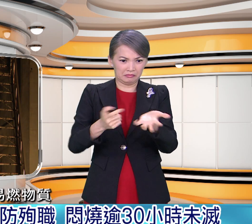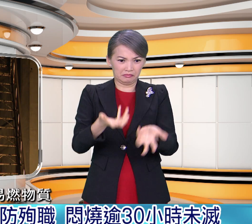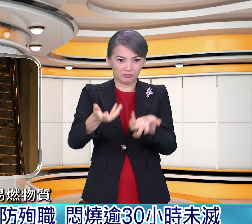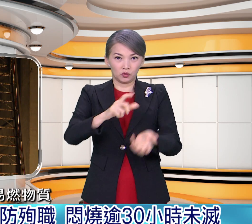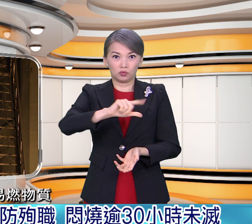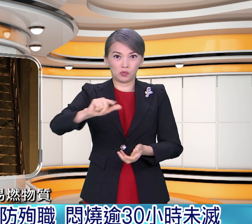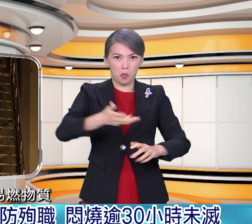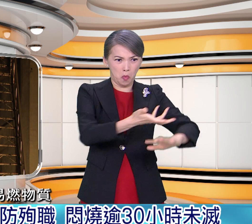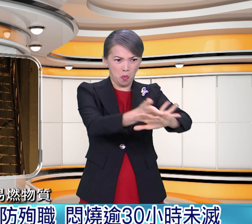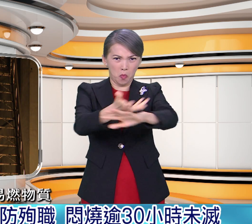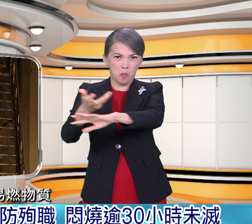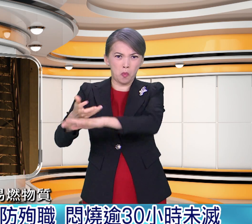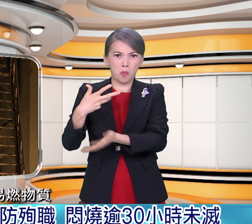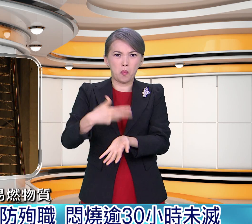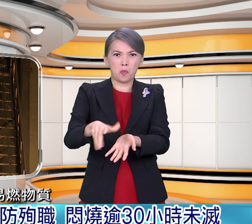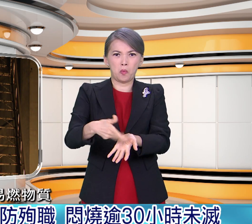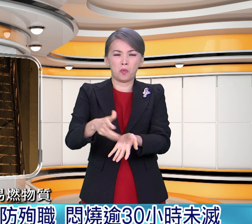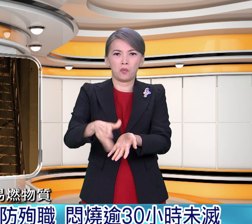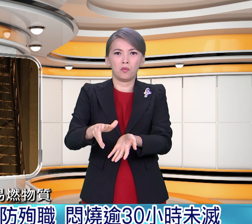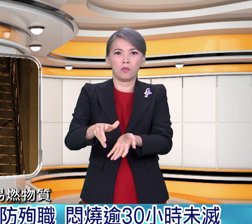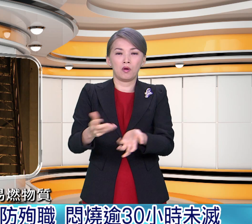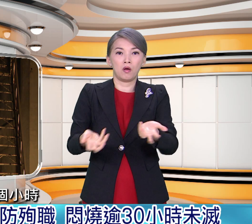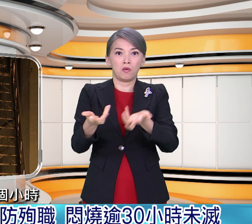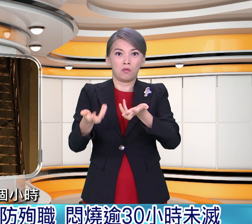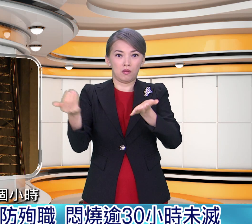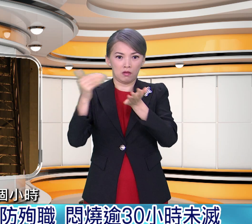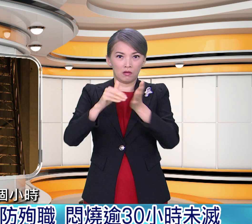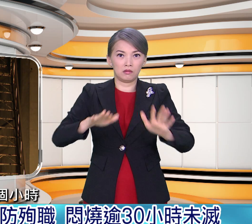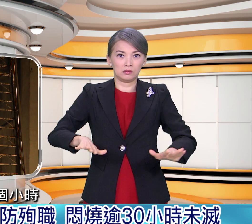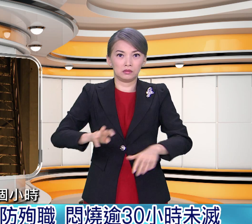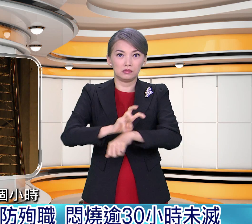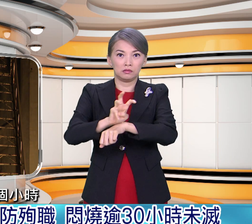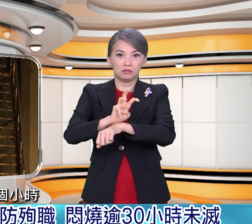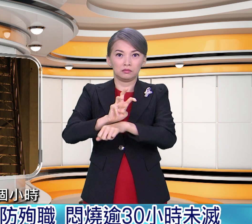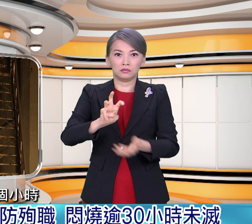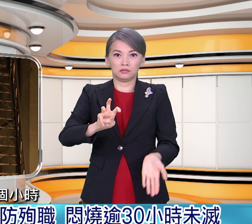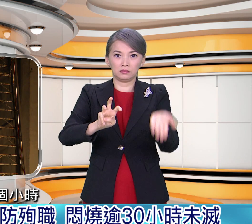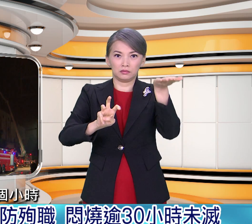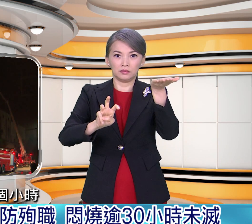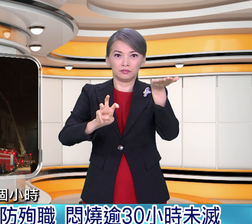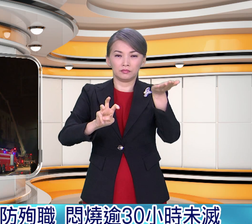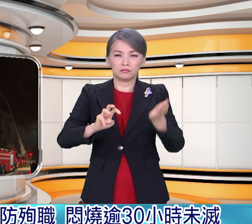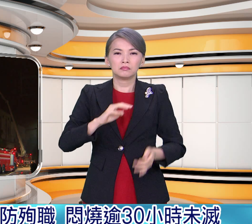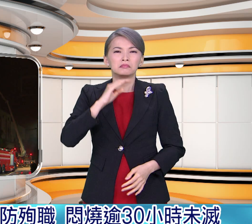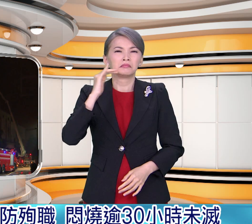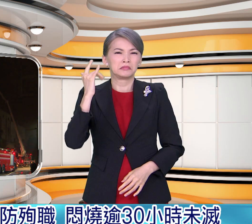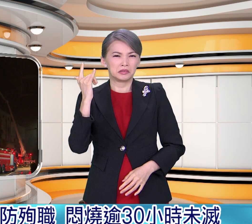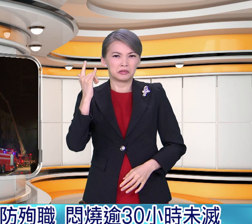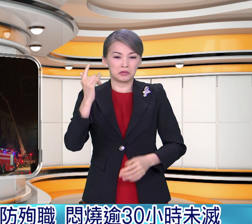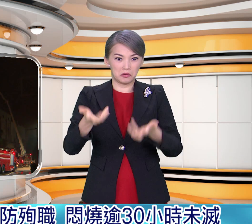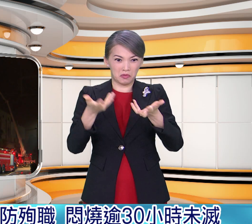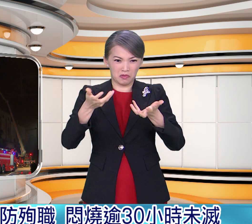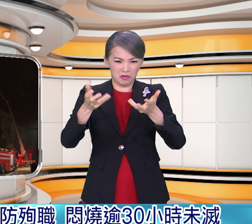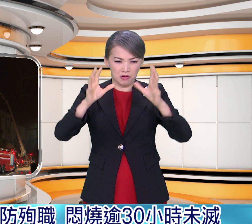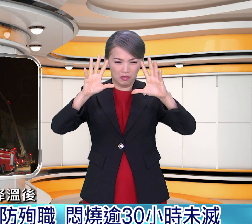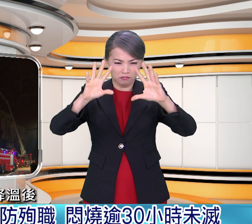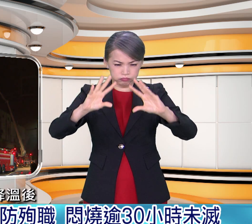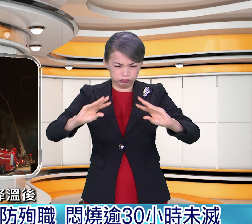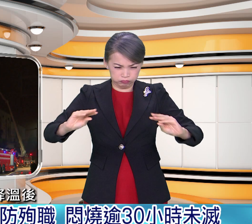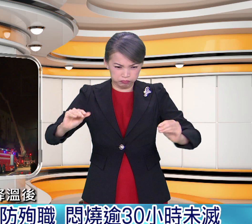加上堆满化学易燃物质，到目前超过30个小时，火势还在闷烧，必须要等